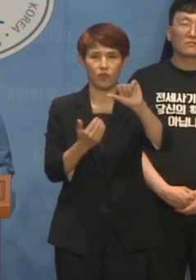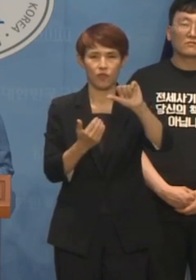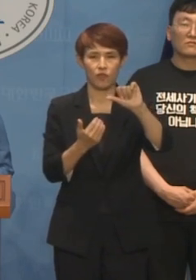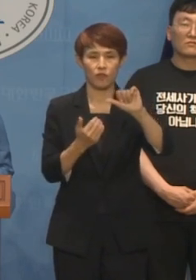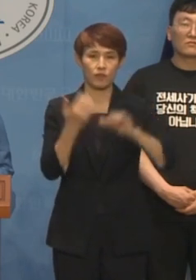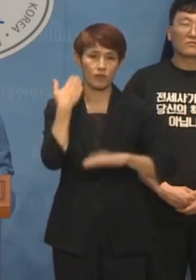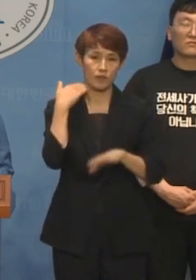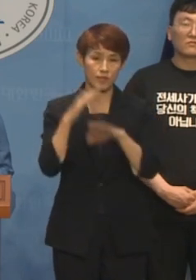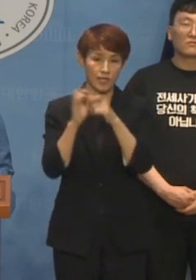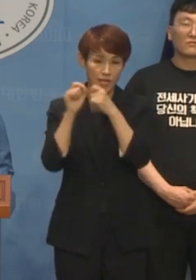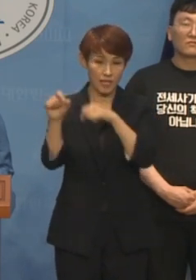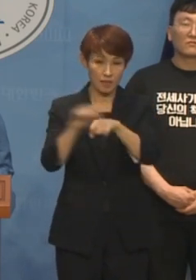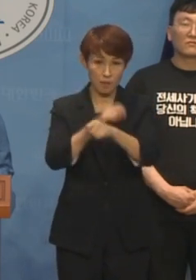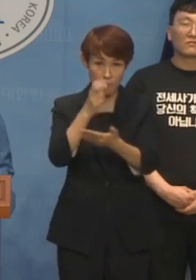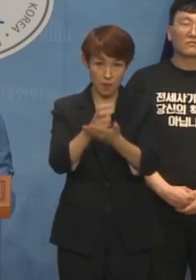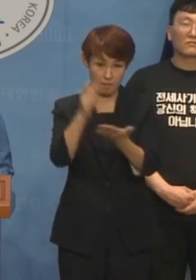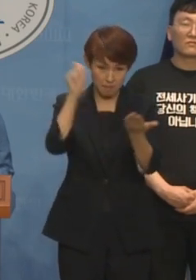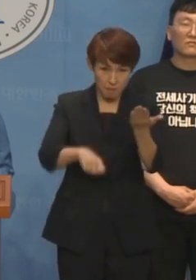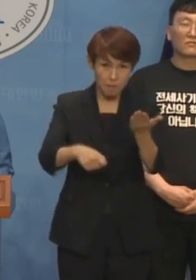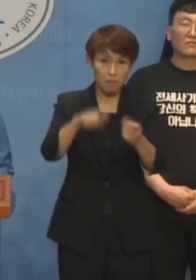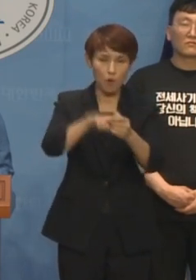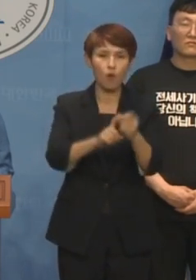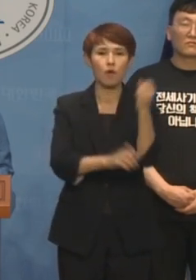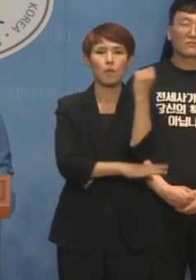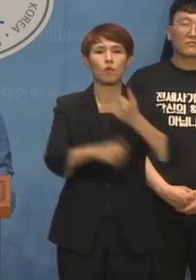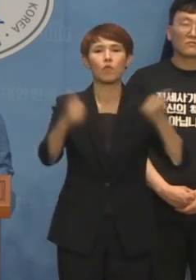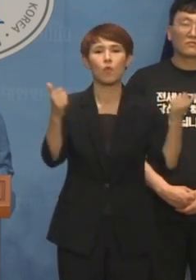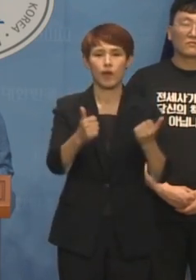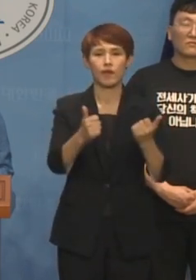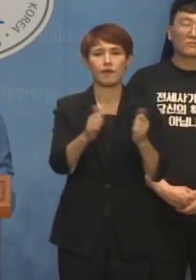전세사기 특별법 처리를 위한 본회의 개최를